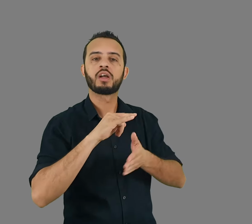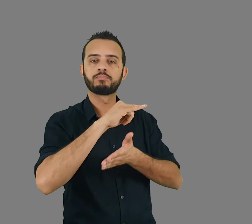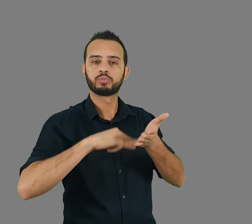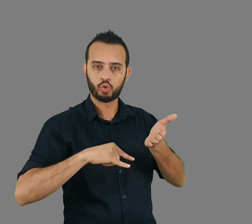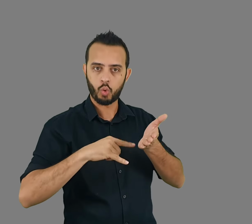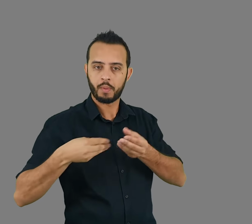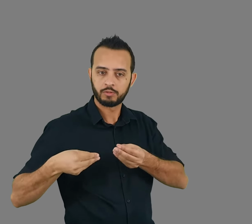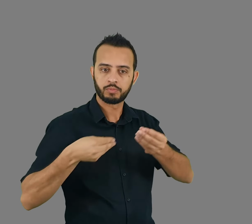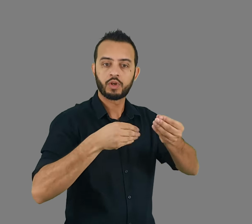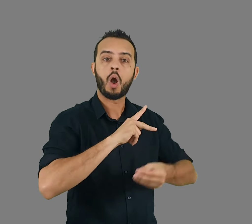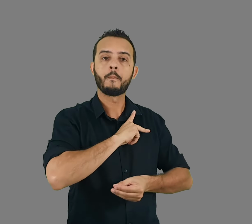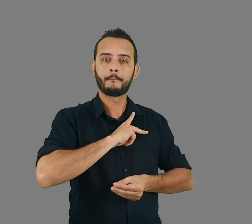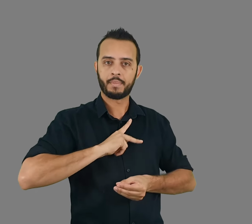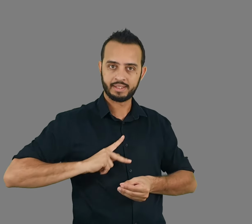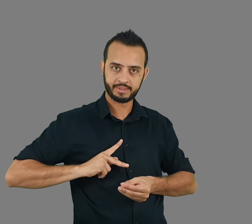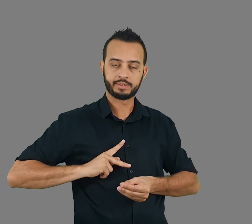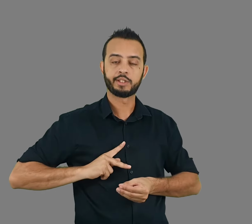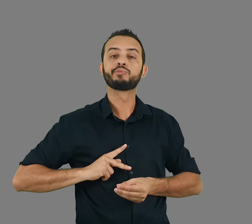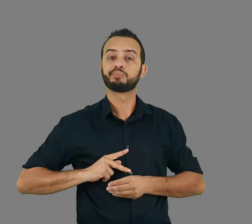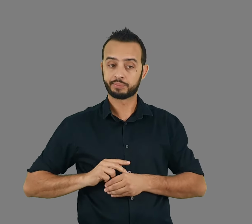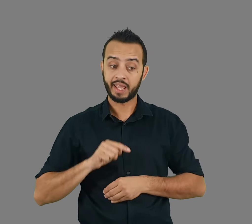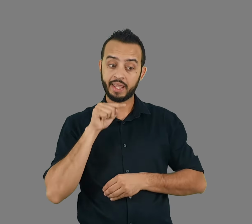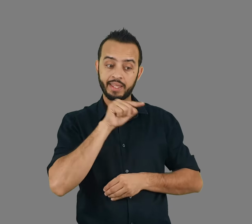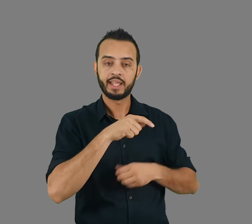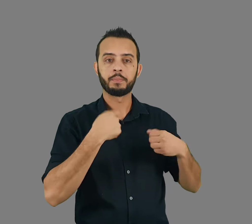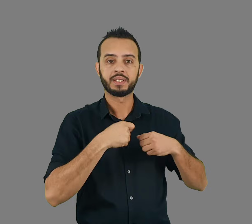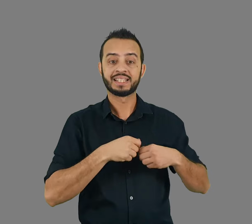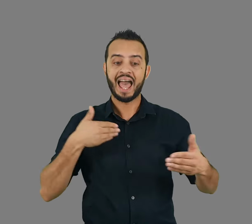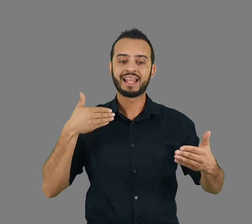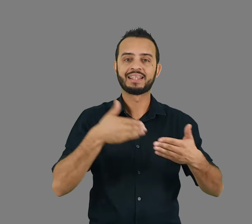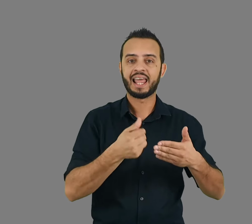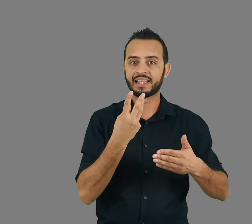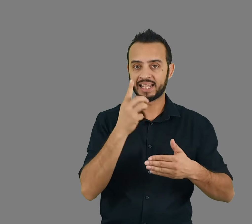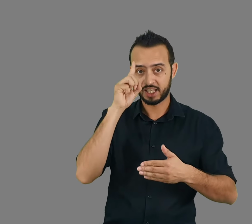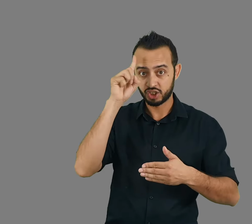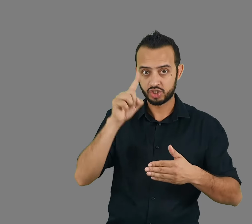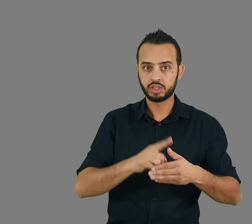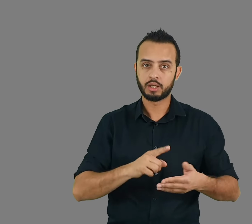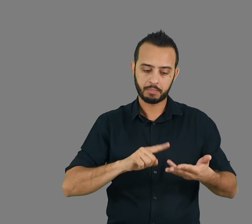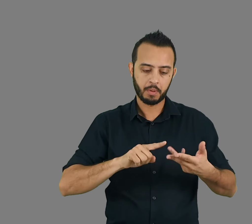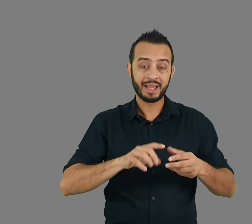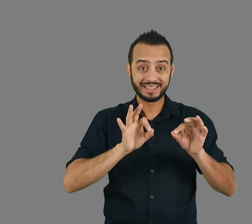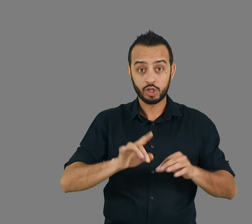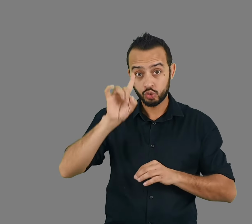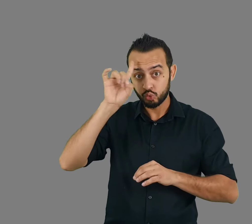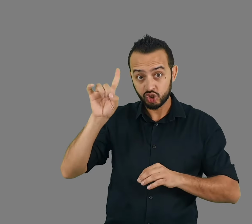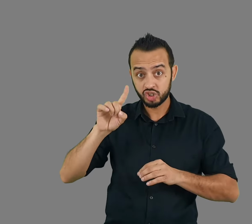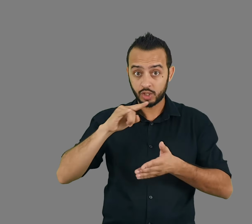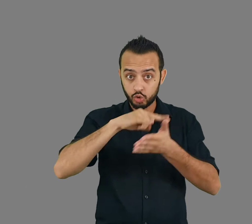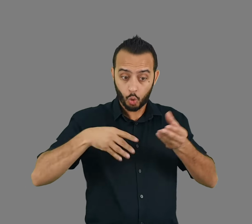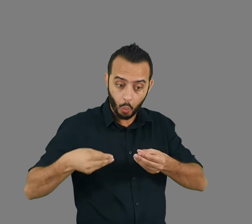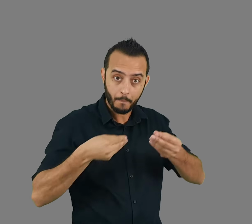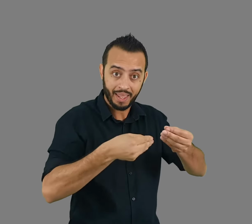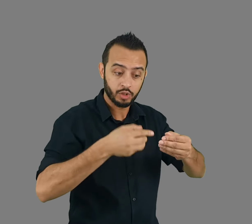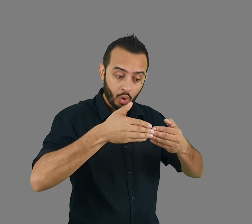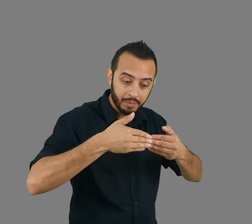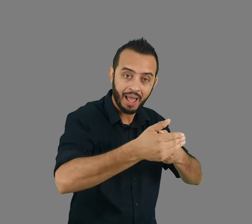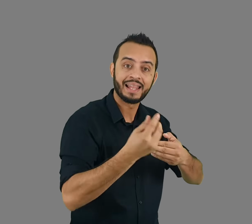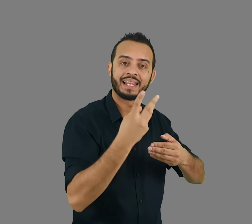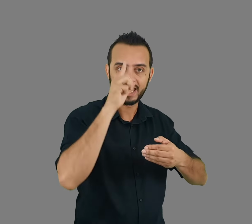ao presidente, que deverá convocá-lo no prazo de 3 dias, contados da data de entrega do requerimento. Se o presidente